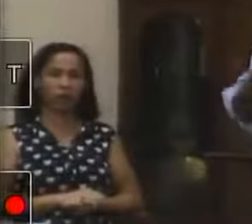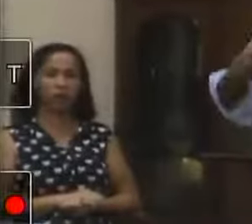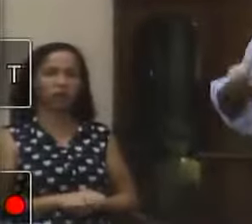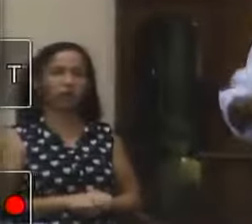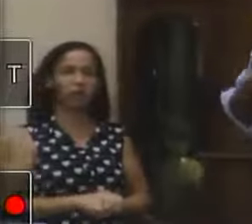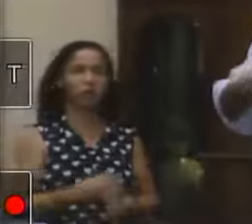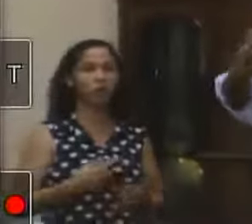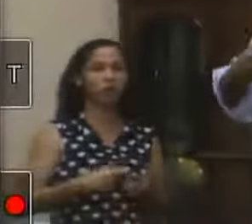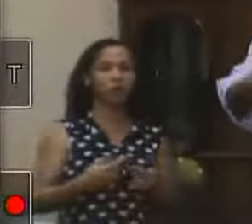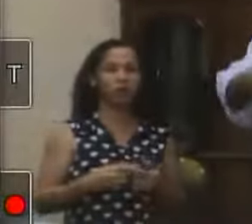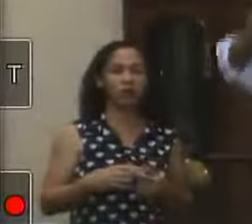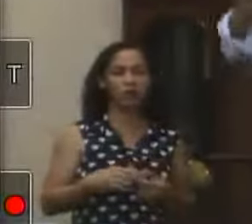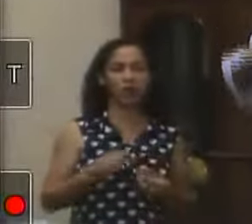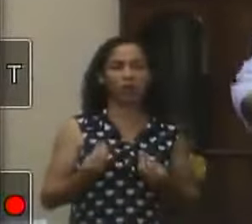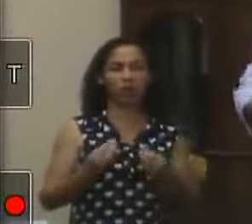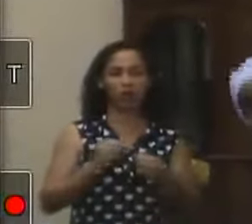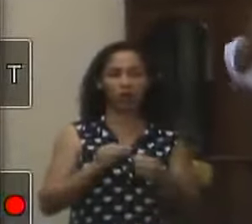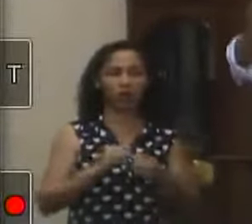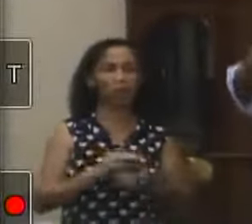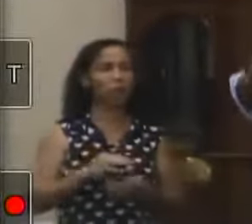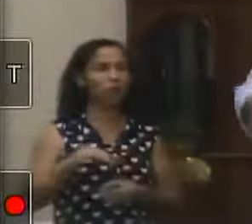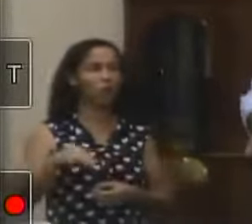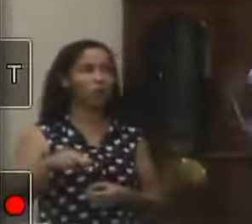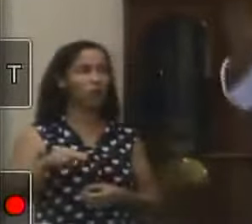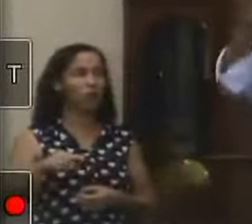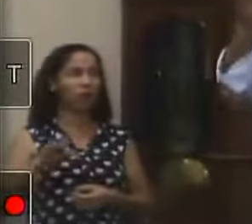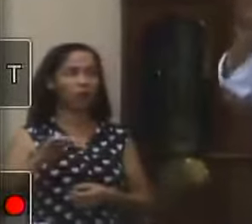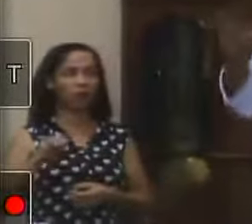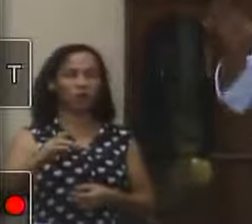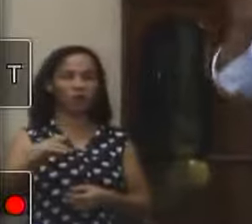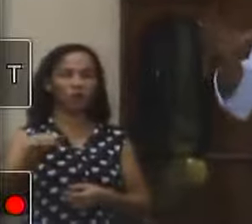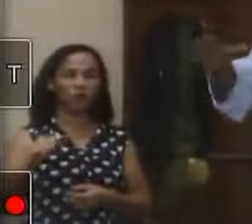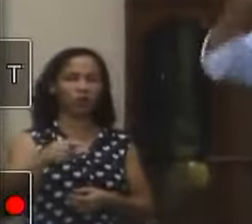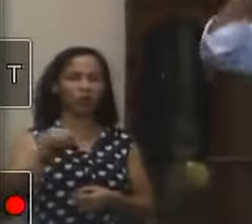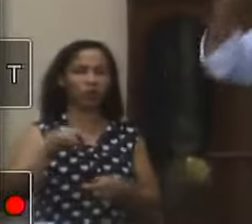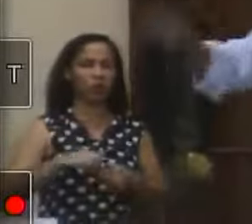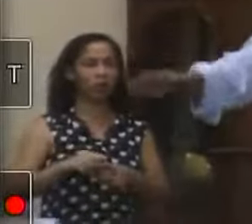essa modalidade, com esse intuito, mutirão de limpeza... O mutirão